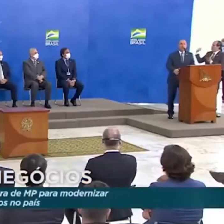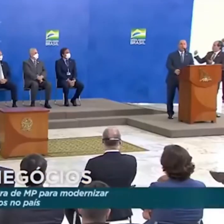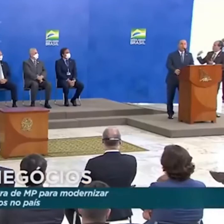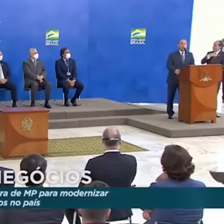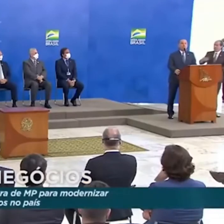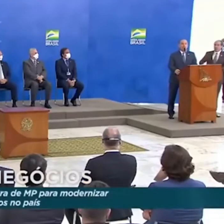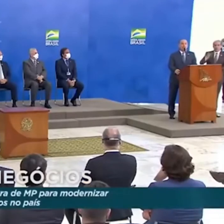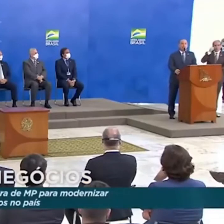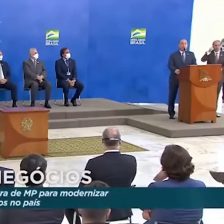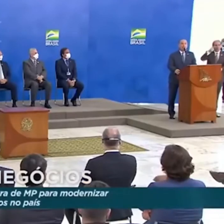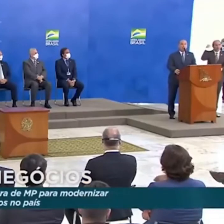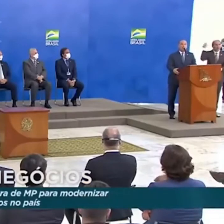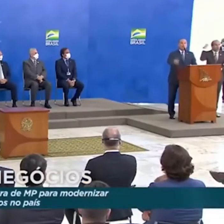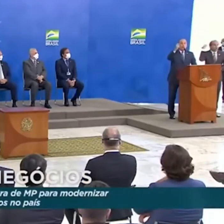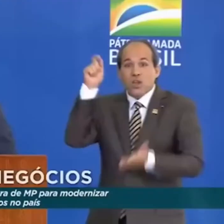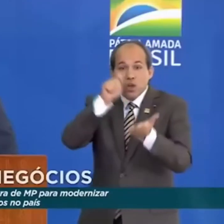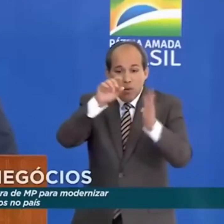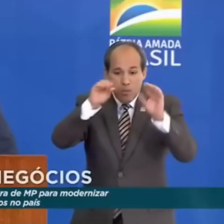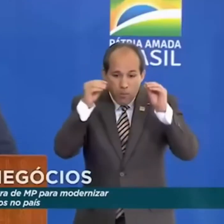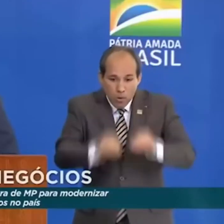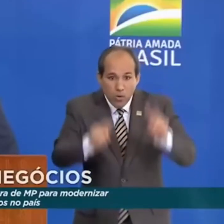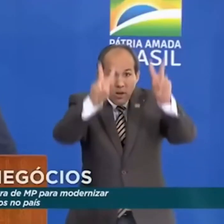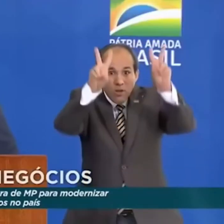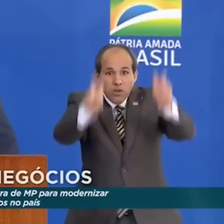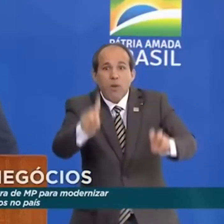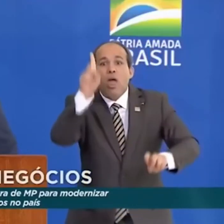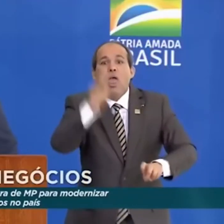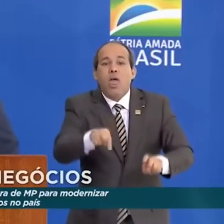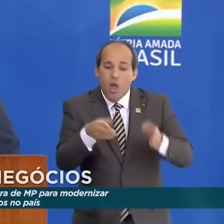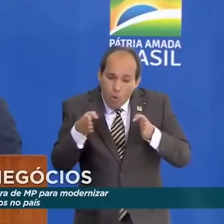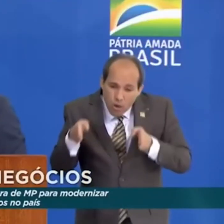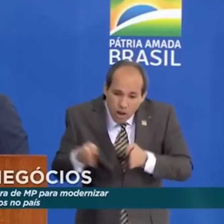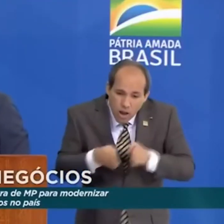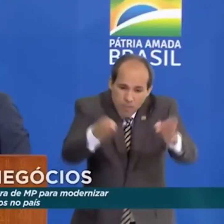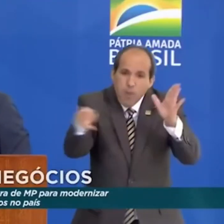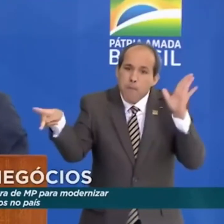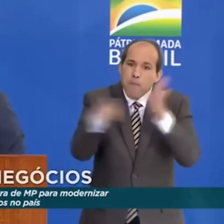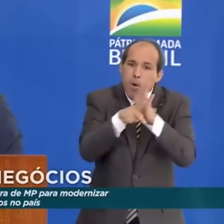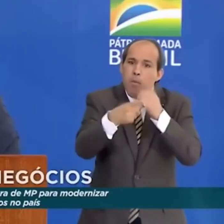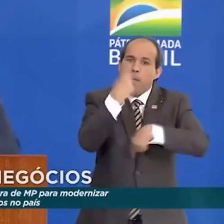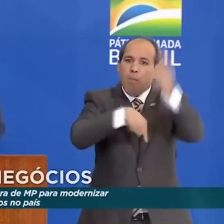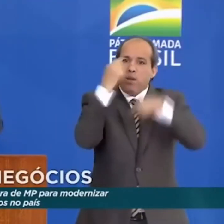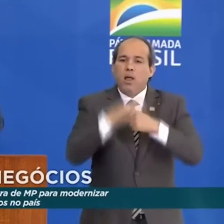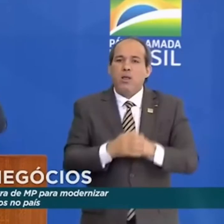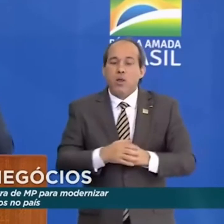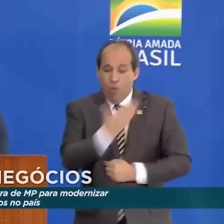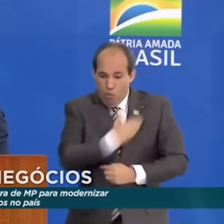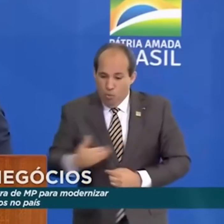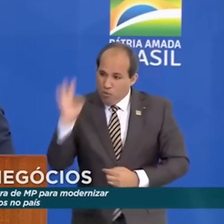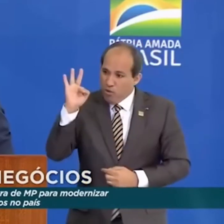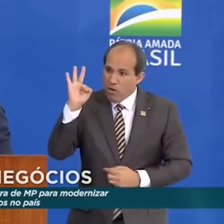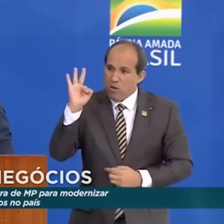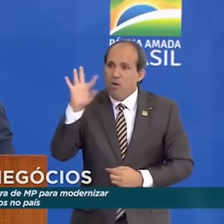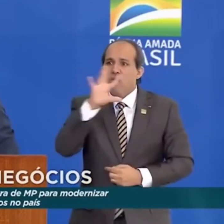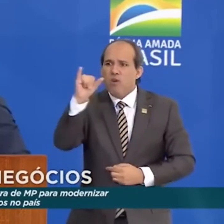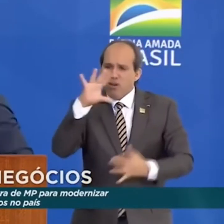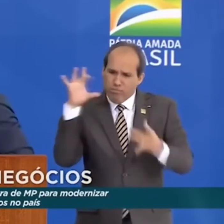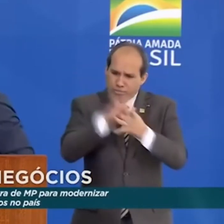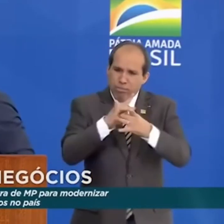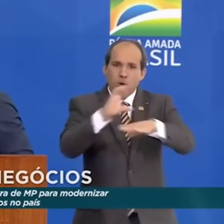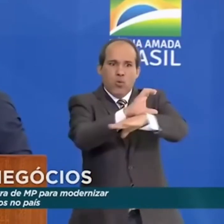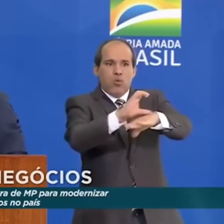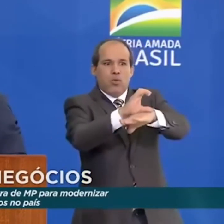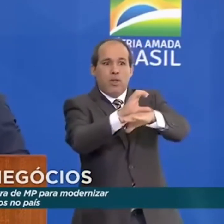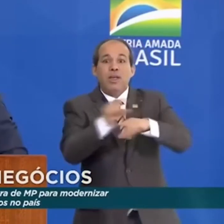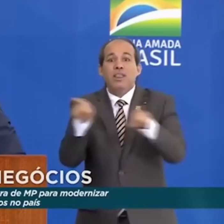Guedes, quando escrevemos: o título será O Caminho para a Prosperidade e o governo será constitucional. E